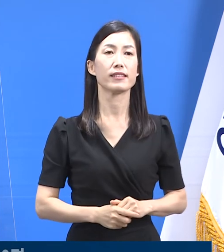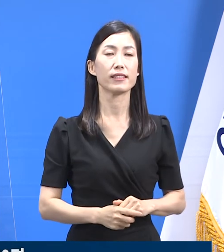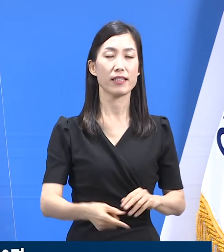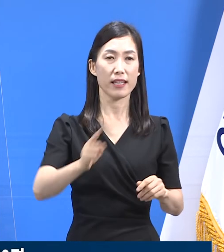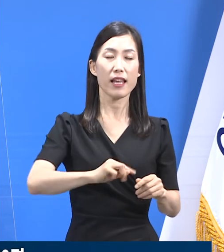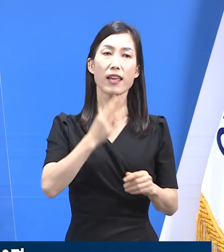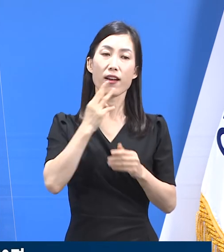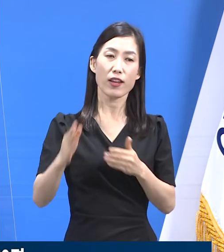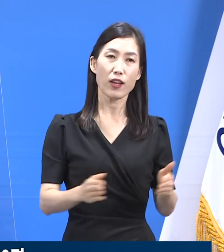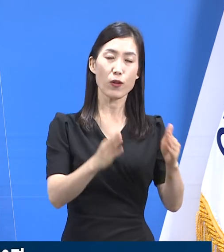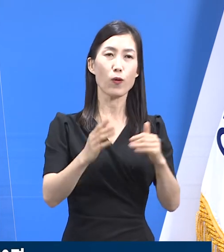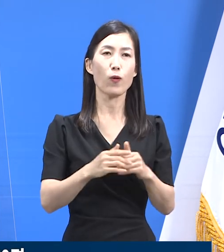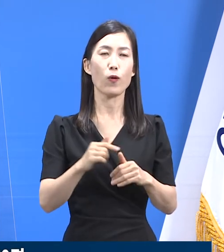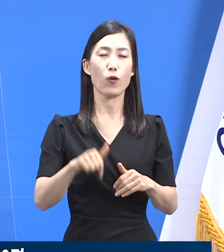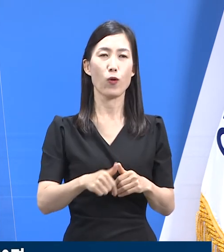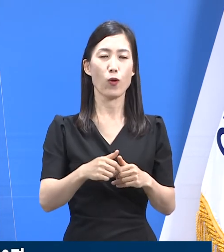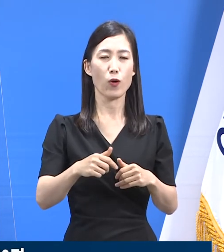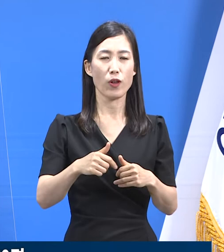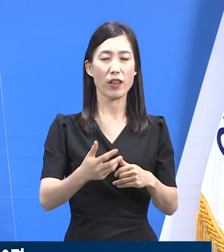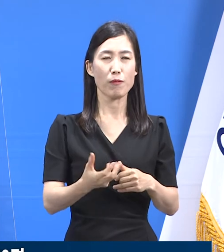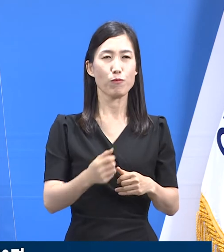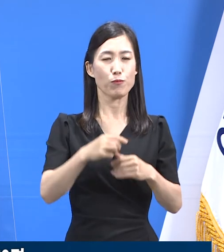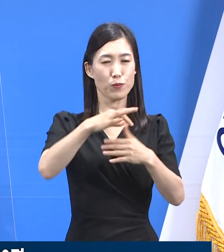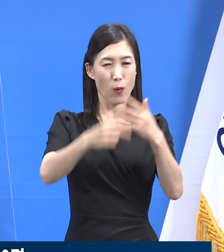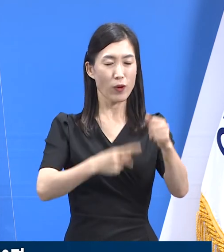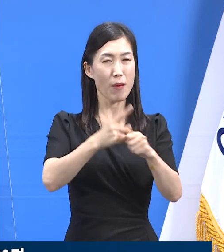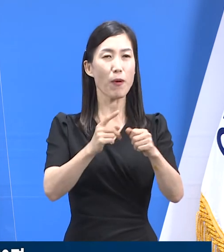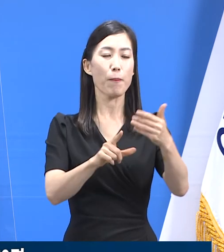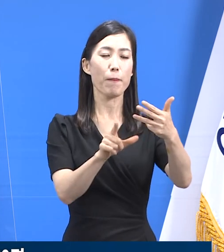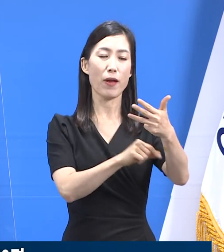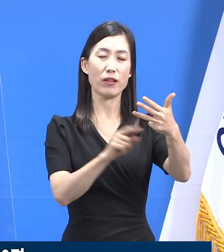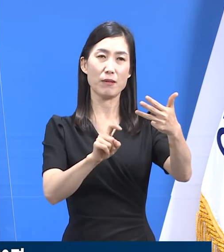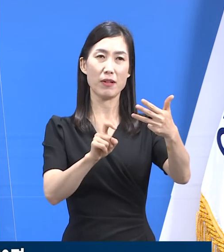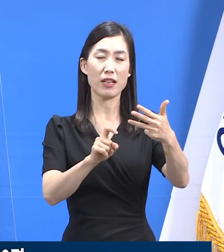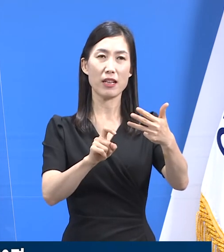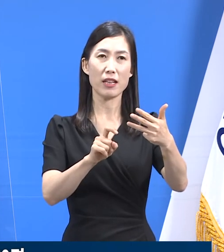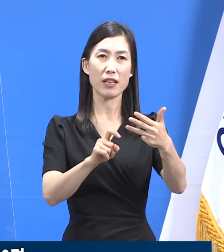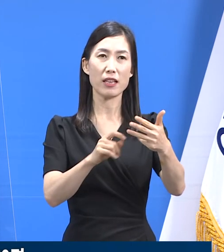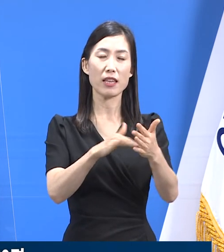다음은 경기도 자가치료 프로그램 운영 현황입니다. 8월 10일 0시 기준 총